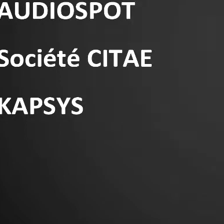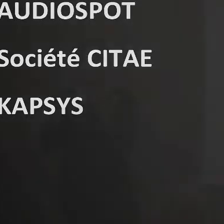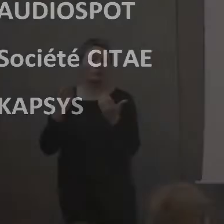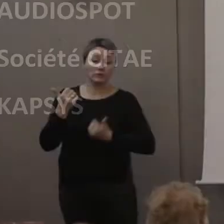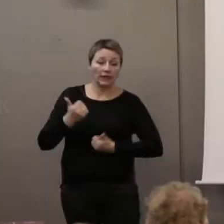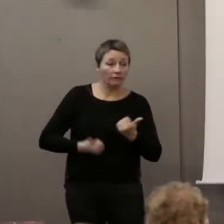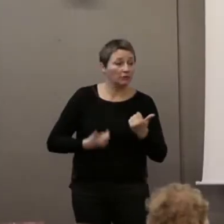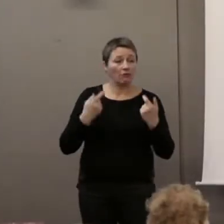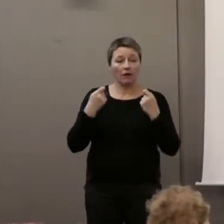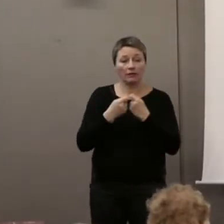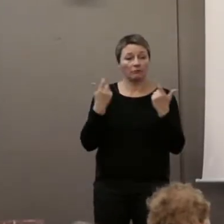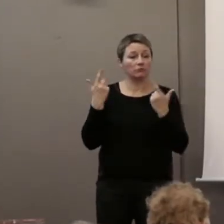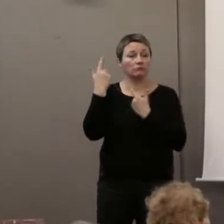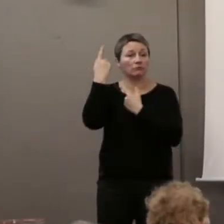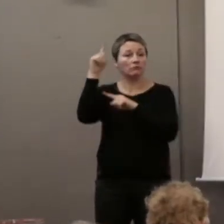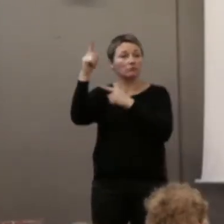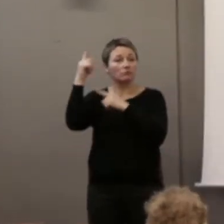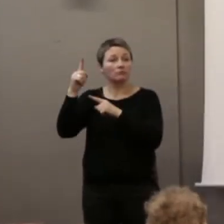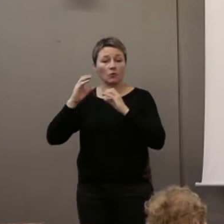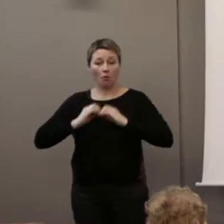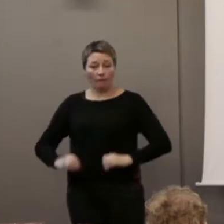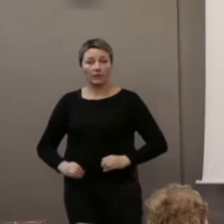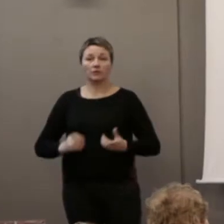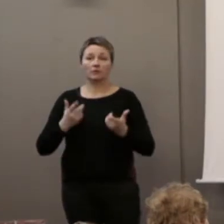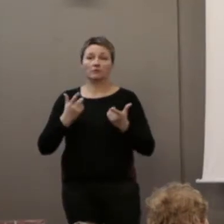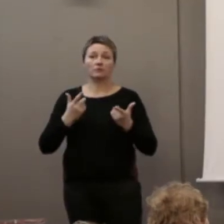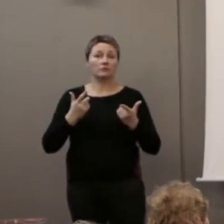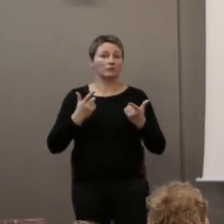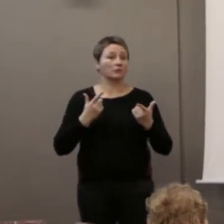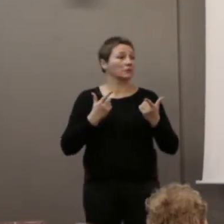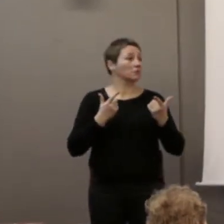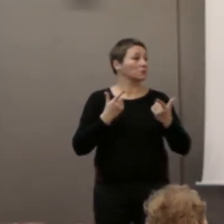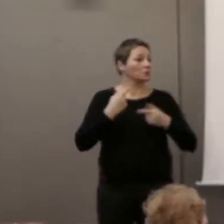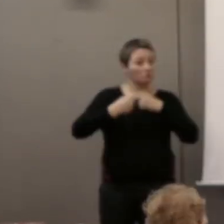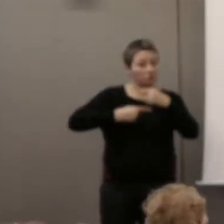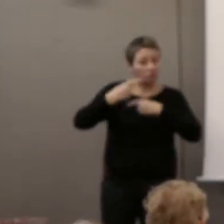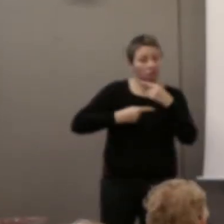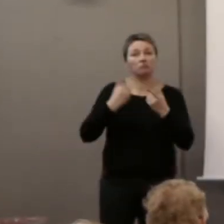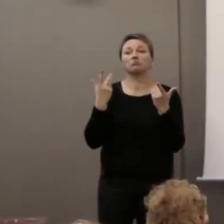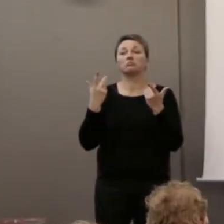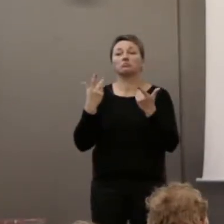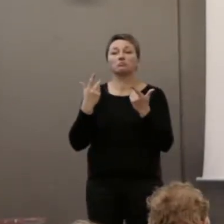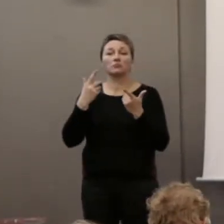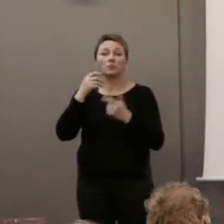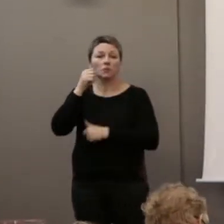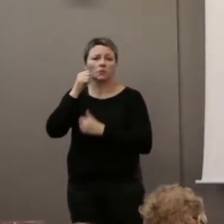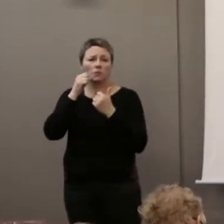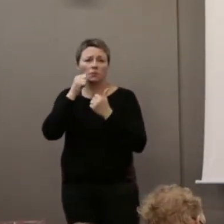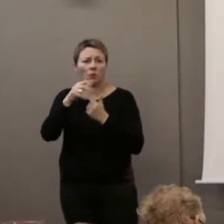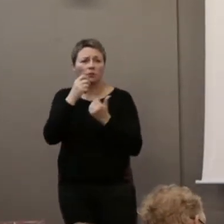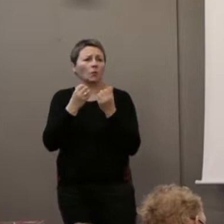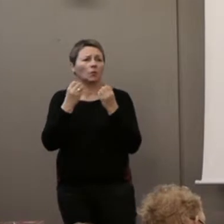jour régulièrement par l'Office de tourisme. Vous avez ensuite AudioSpot, qui va vous permettre des diffusions